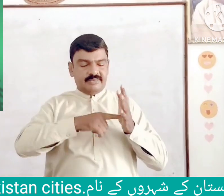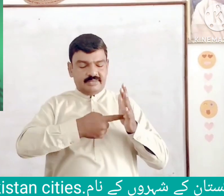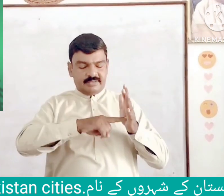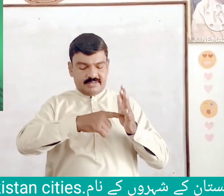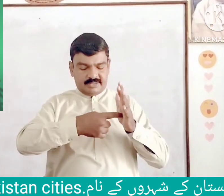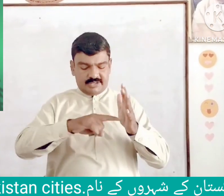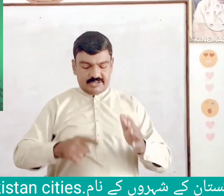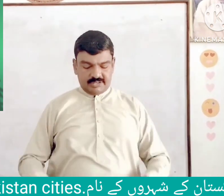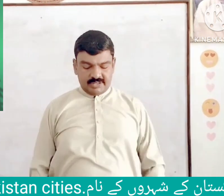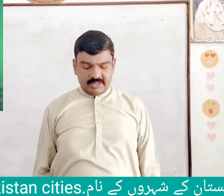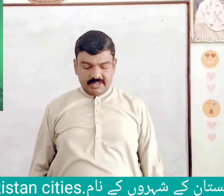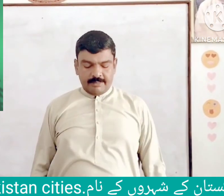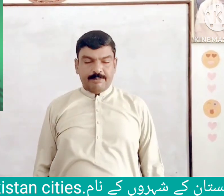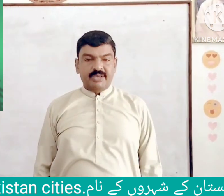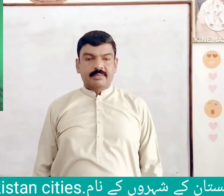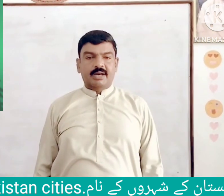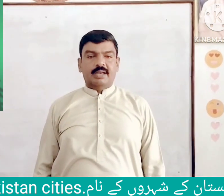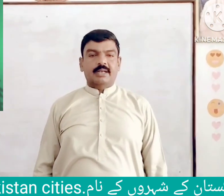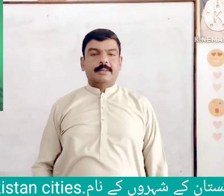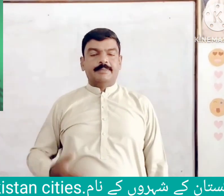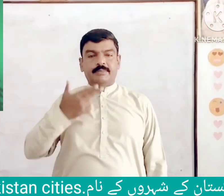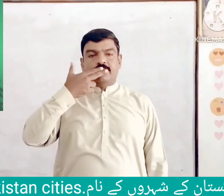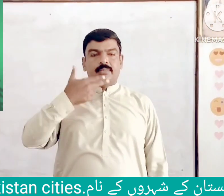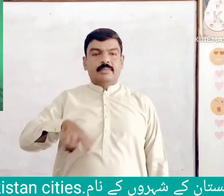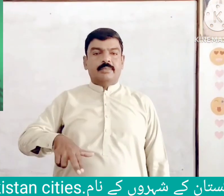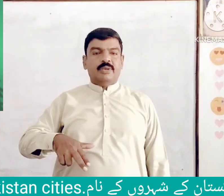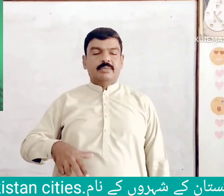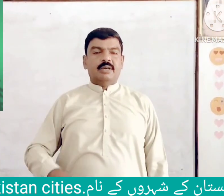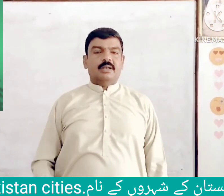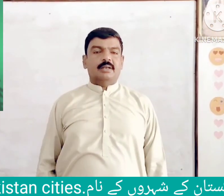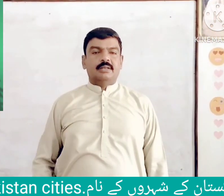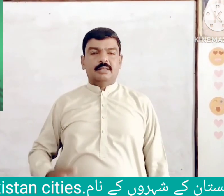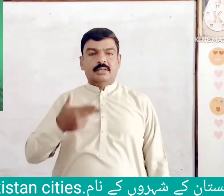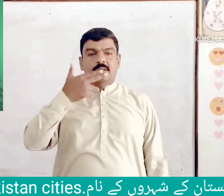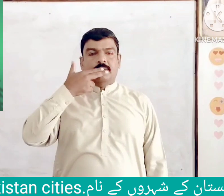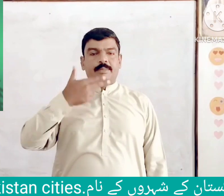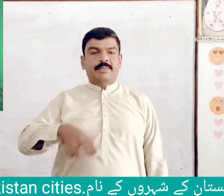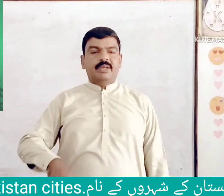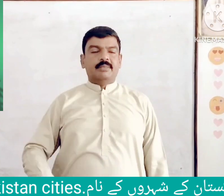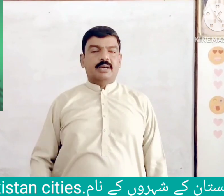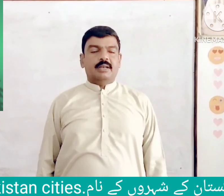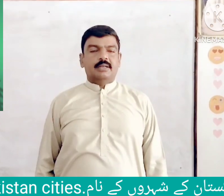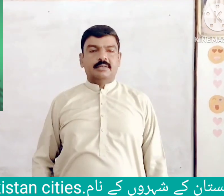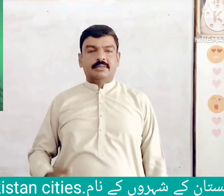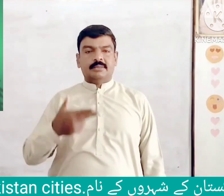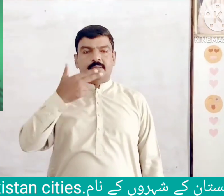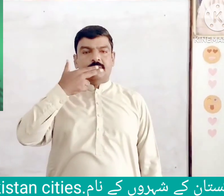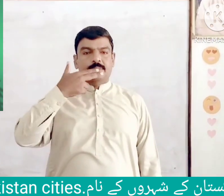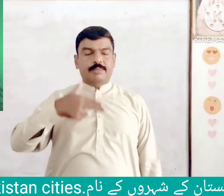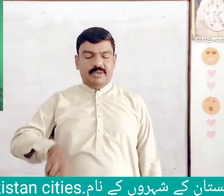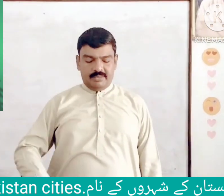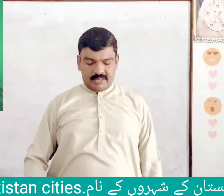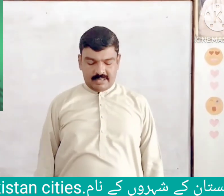टेलीफोन एक्सचेंज। पीर महल, पीर महल, पीर महल, पीर